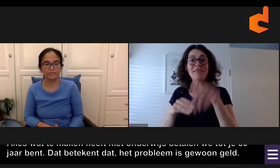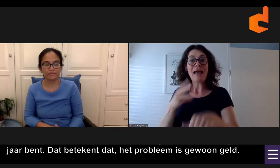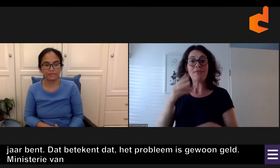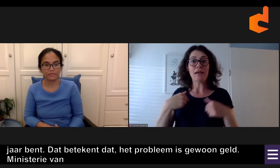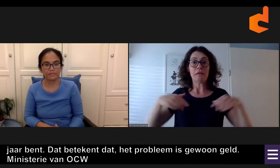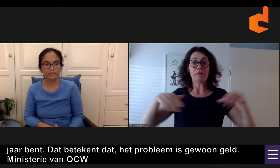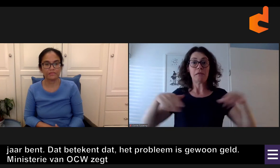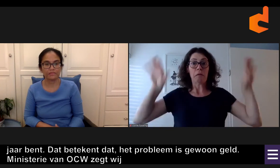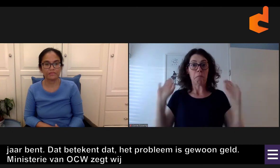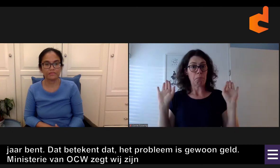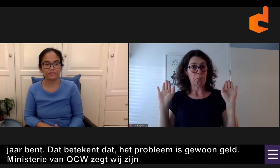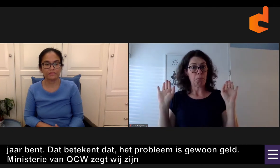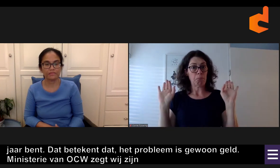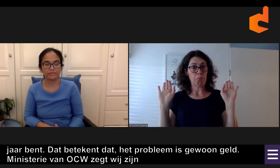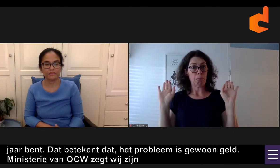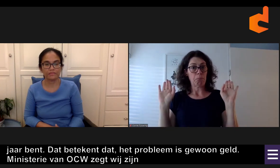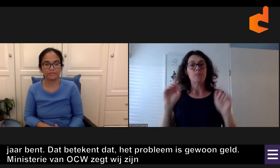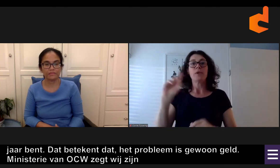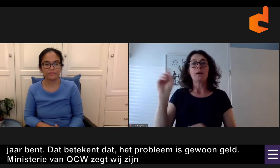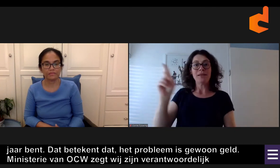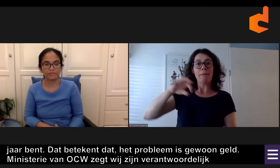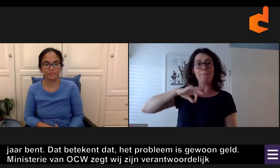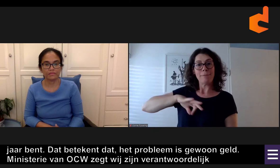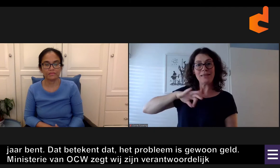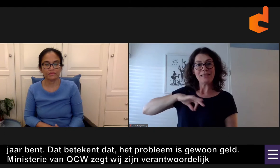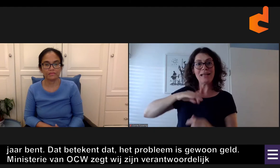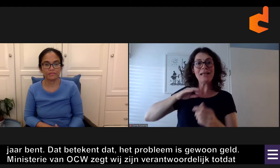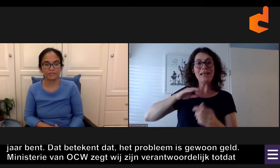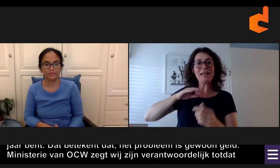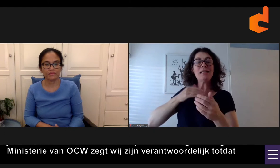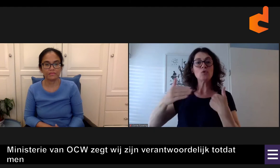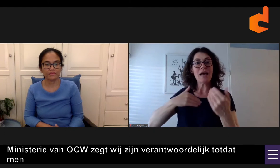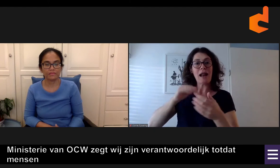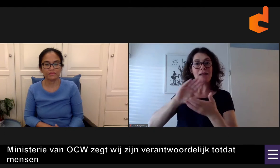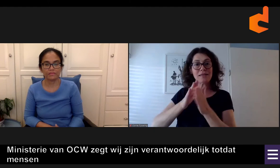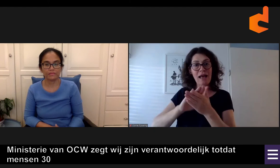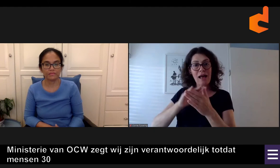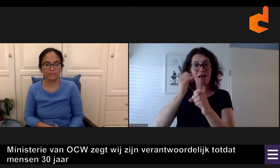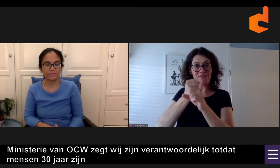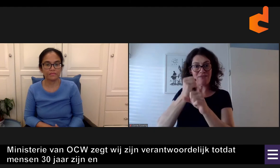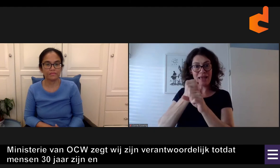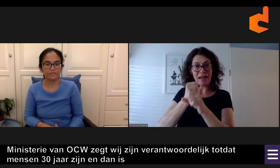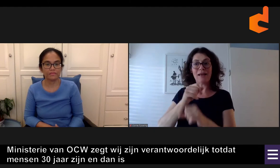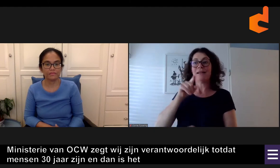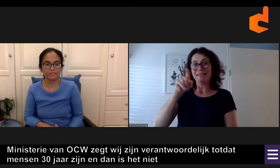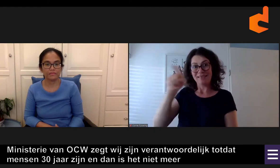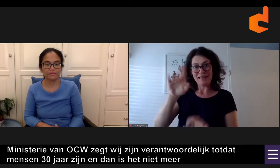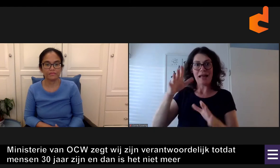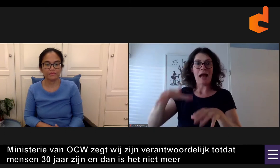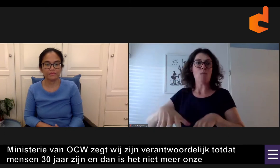verantwoordelijk totdat mensen 30 jaar oud zijn. En daarna valt het niet meer onder onze verantwoordelijkheid. Dus dan zou het moeten vallen onder het